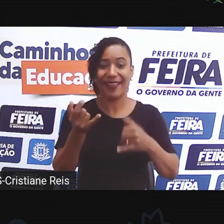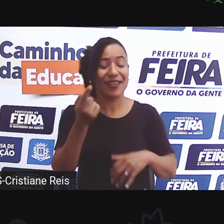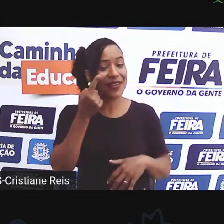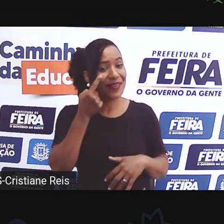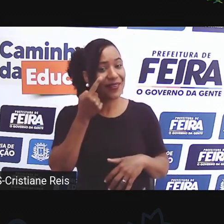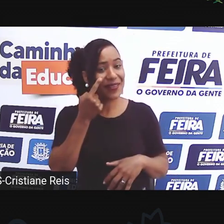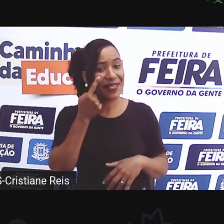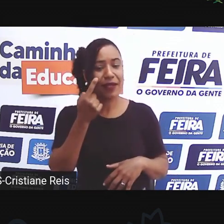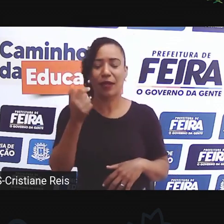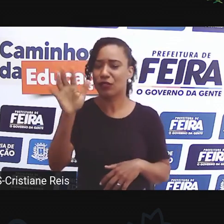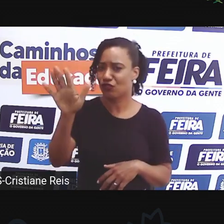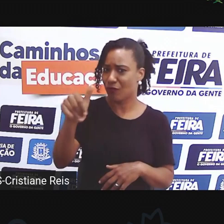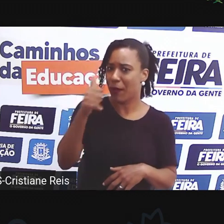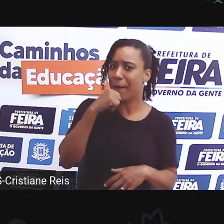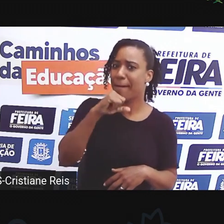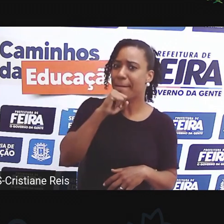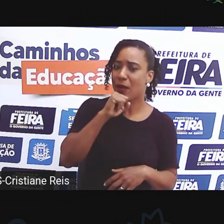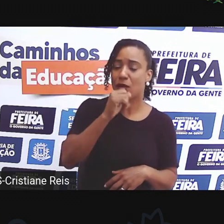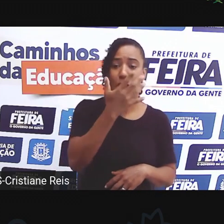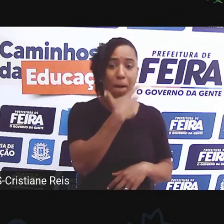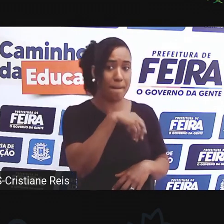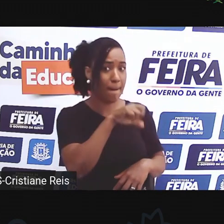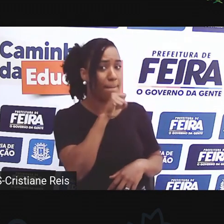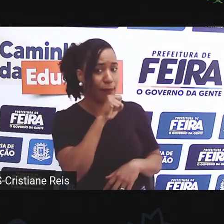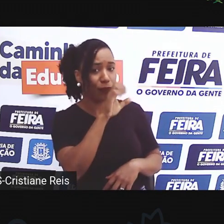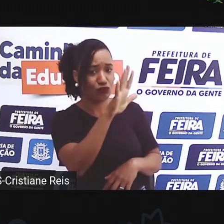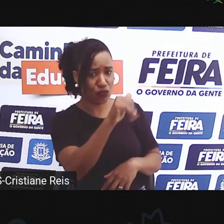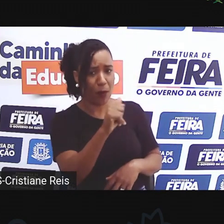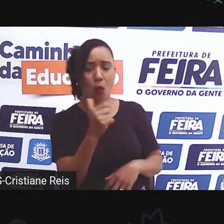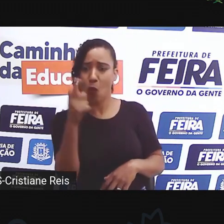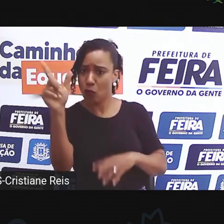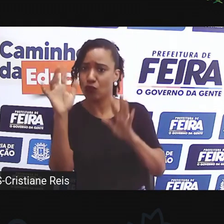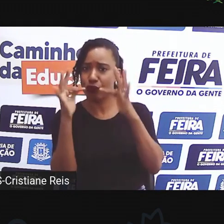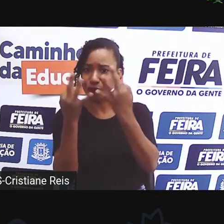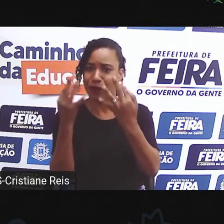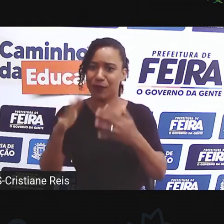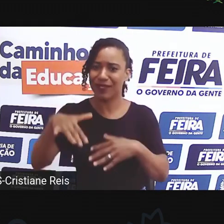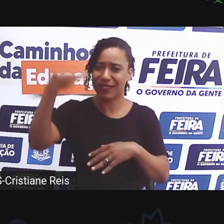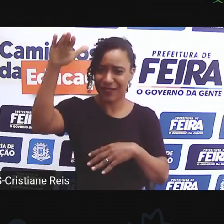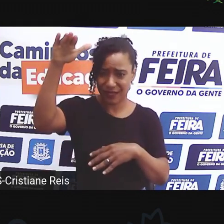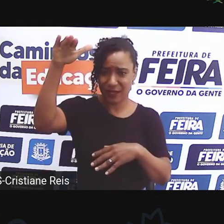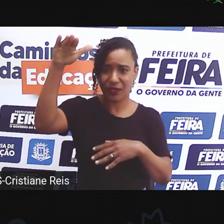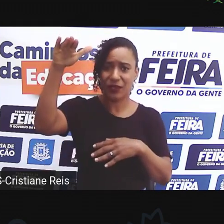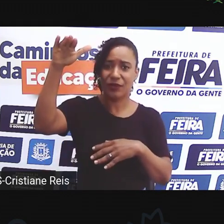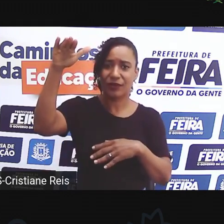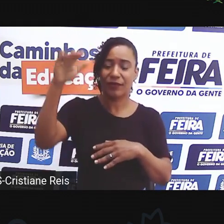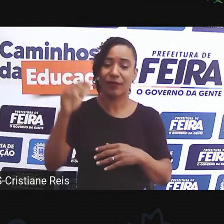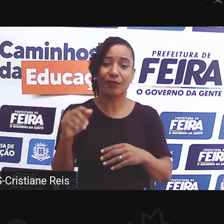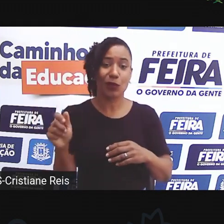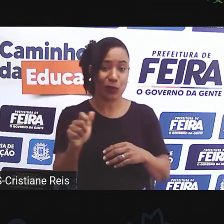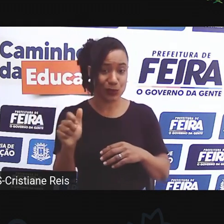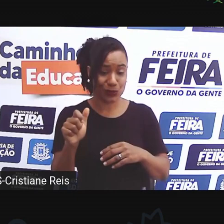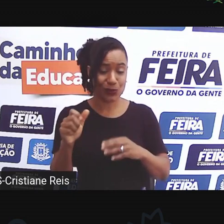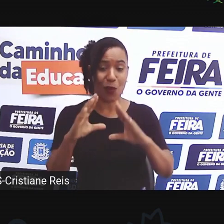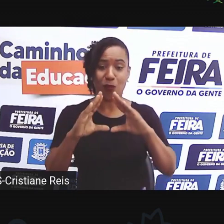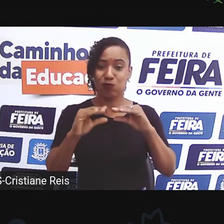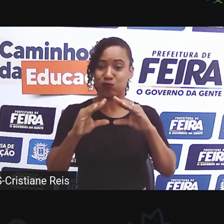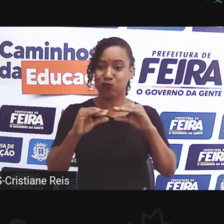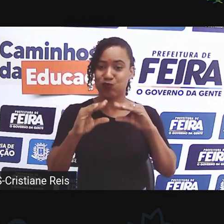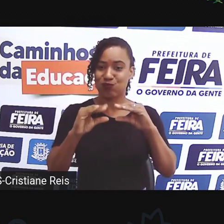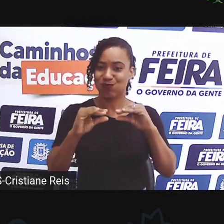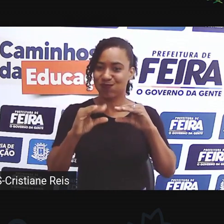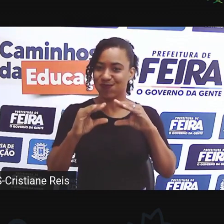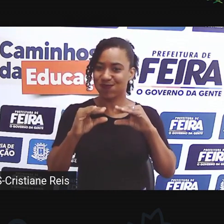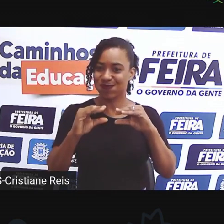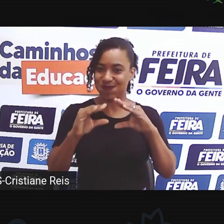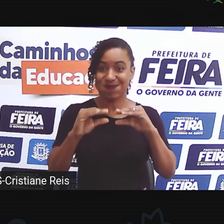pedirem à mamãe, ao papai ou a algum adulto aí por perto bucha? Isso, uma